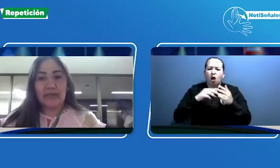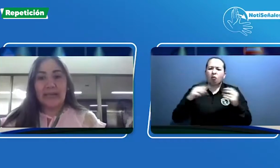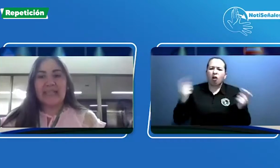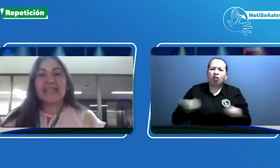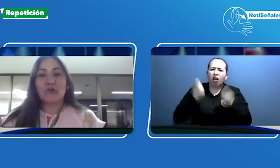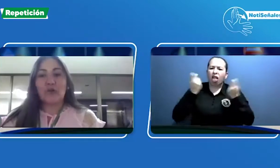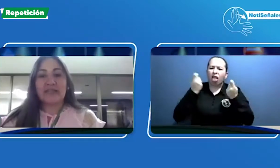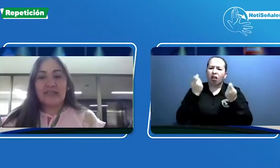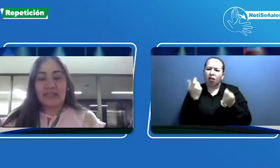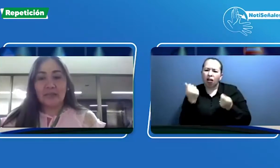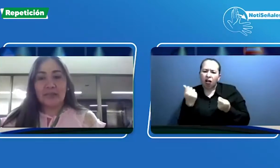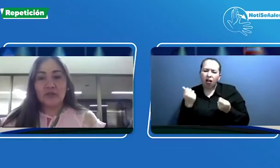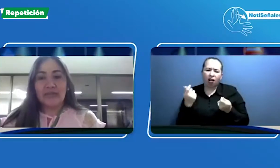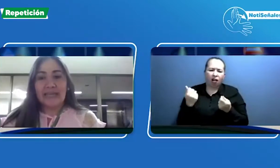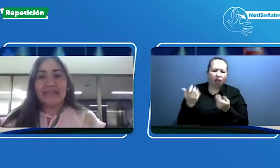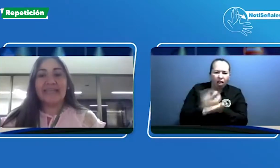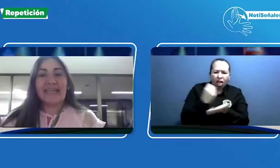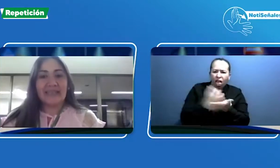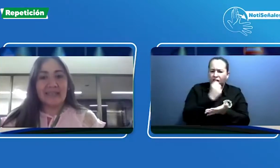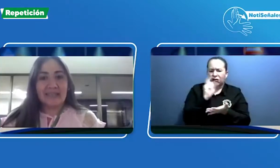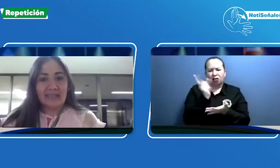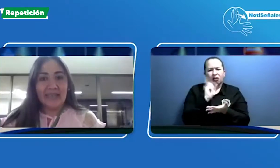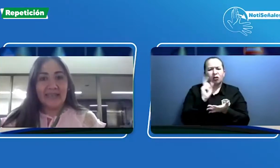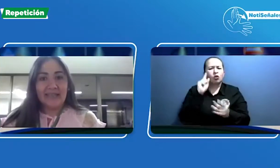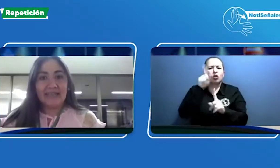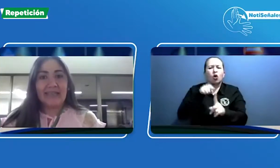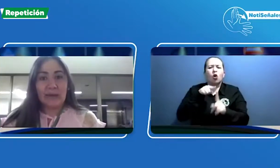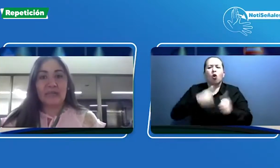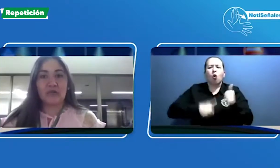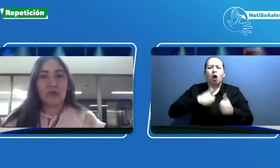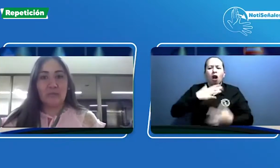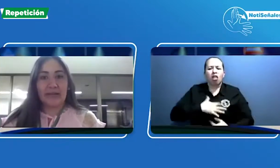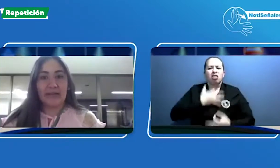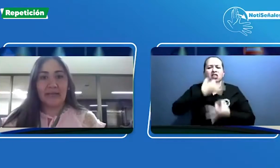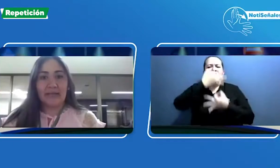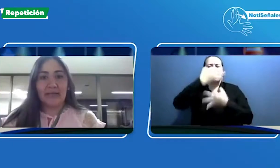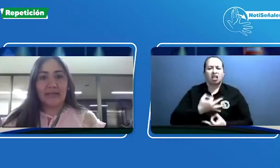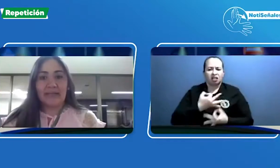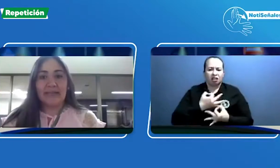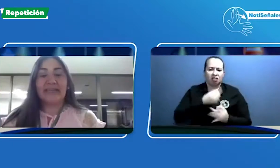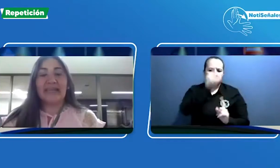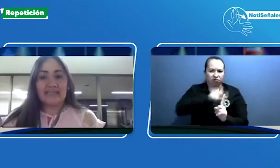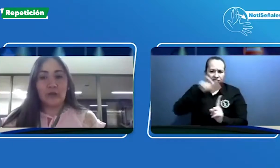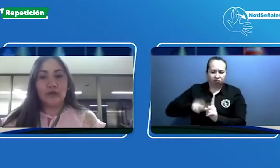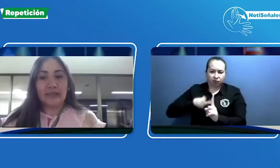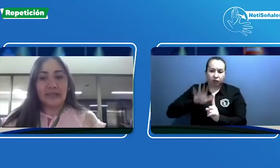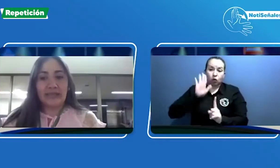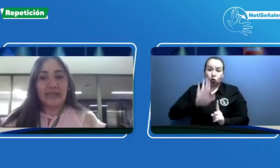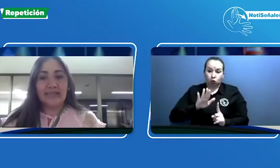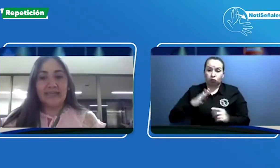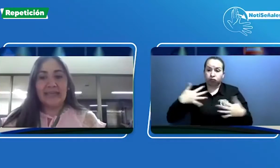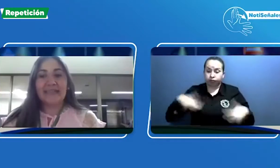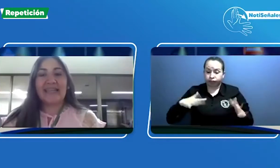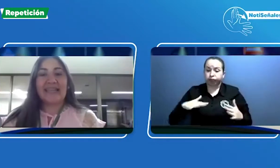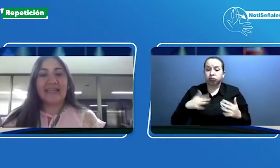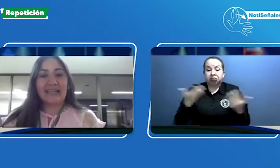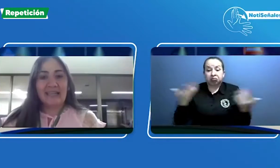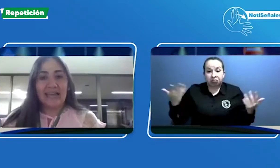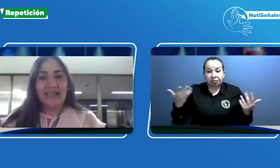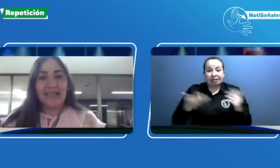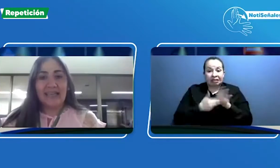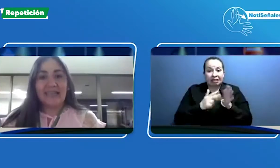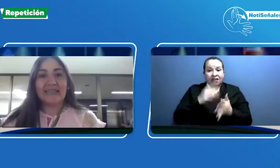sino en términos de la dignidad de la persona humana y en ese orden de ideas de